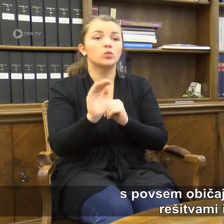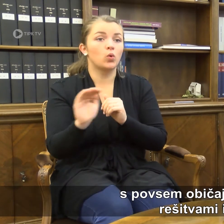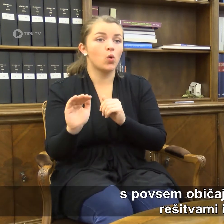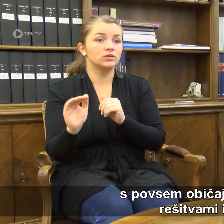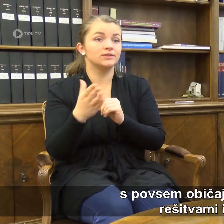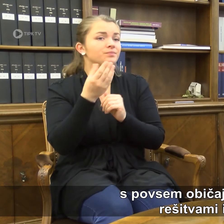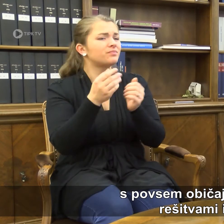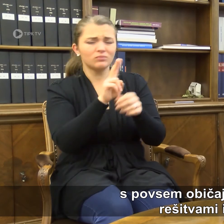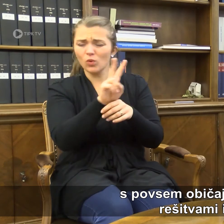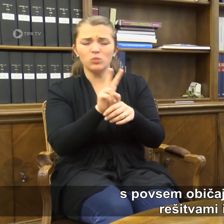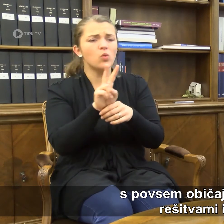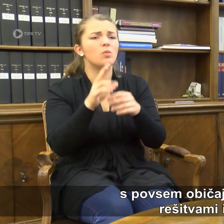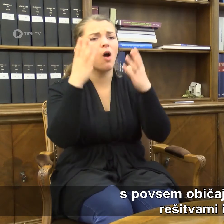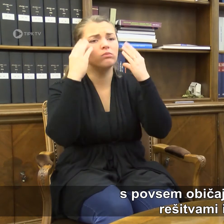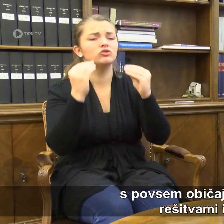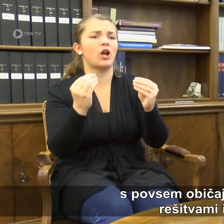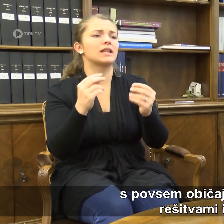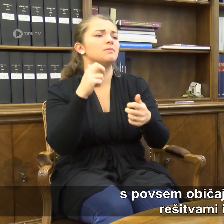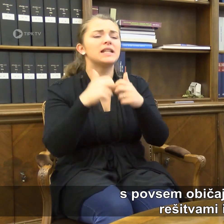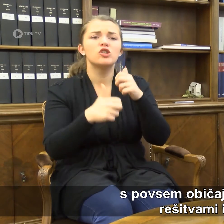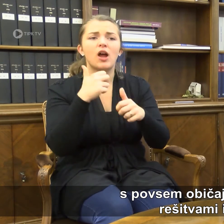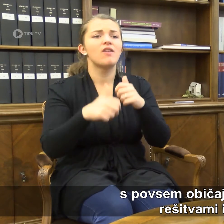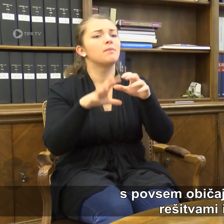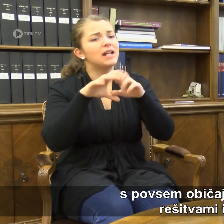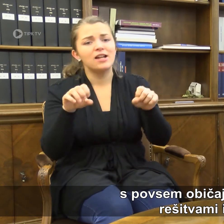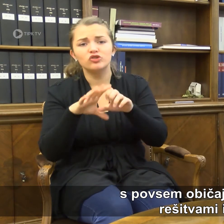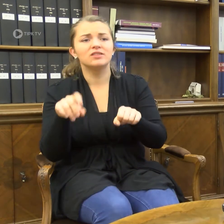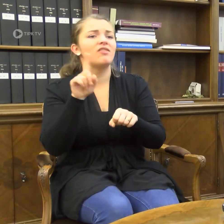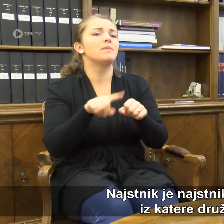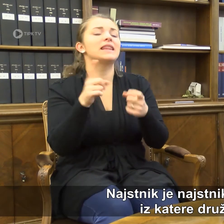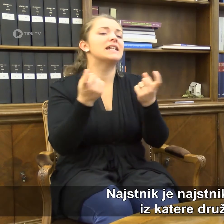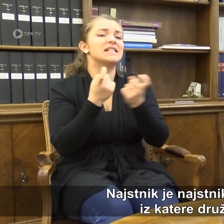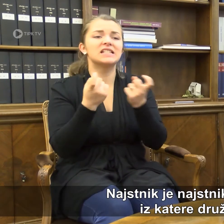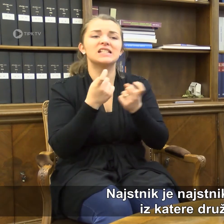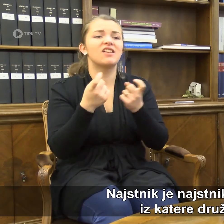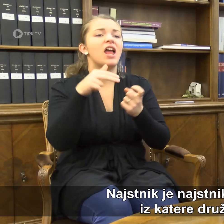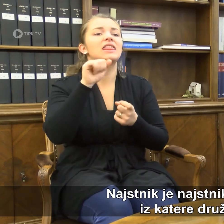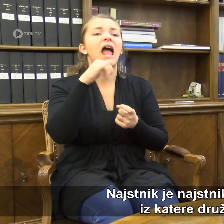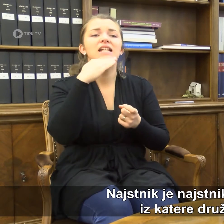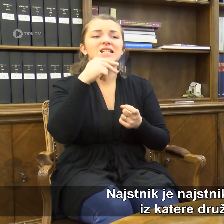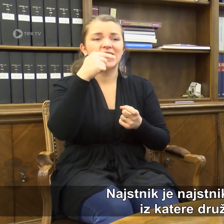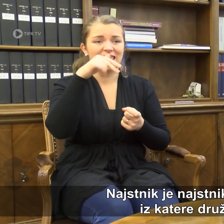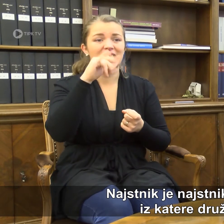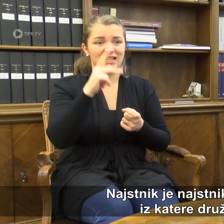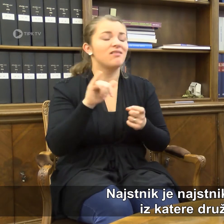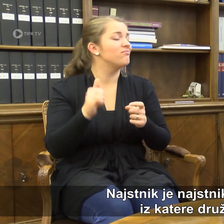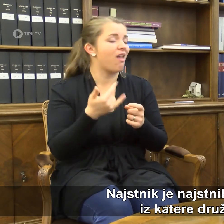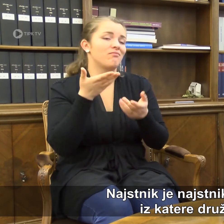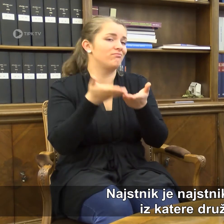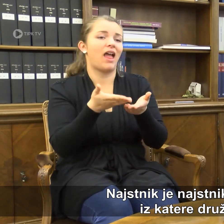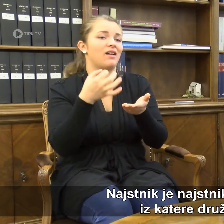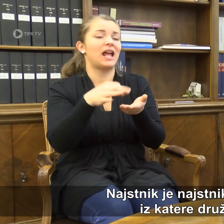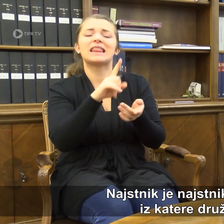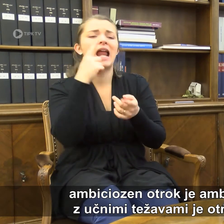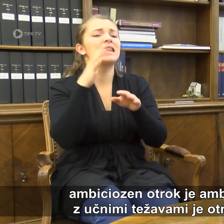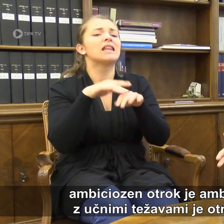običajnimi težavami, rešitvami in izzivi. Najstnik je najstnik, ne glede na to, iz katere družine prihaja. Ambiciozen